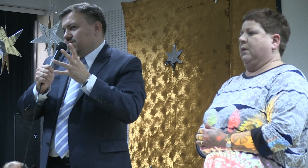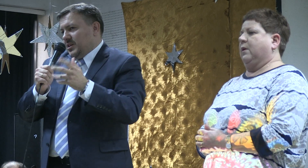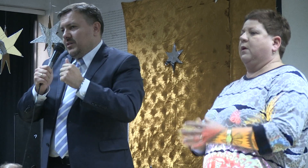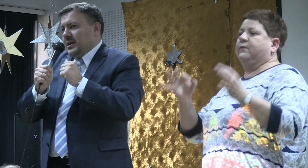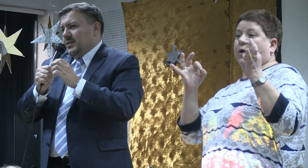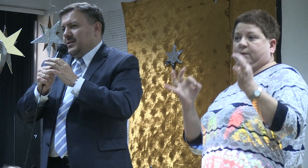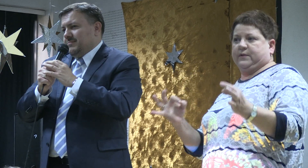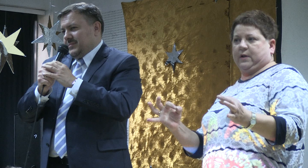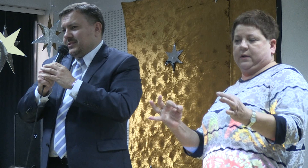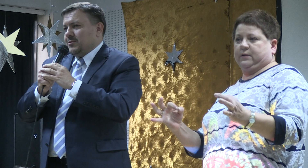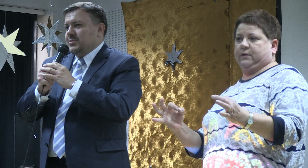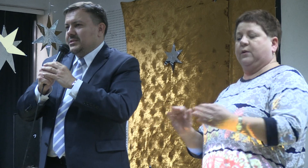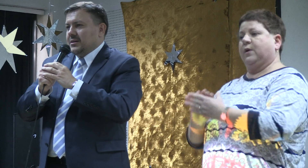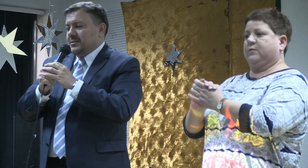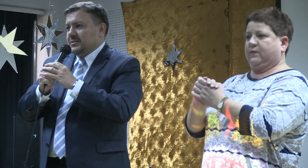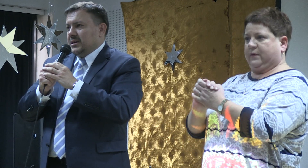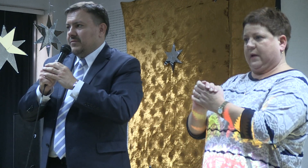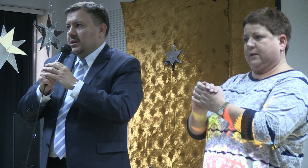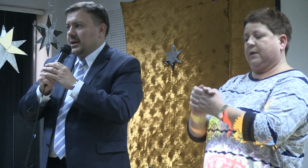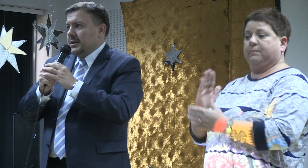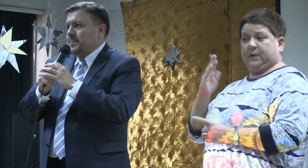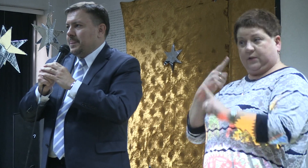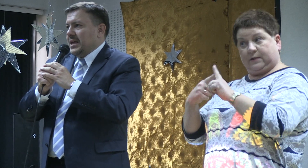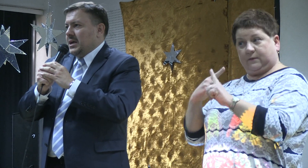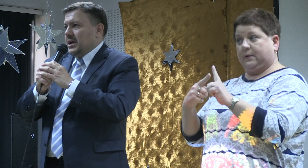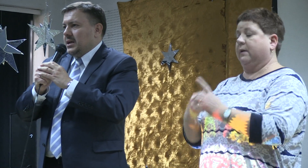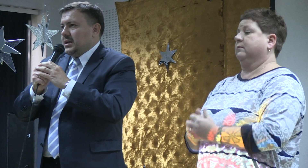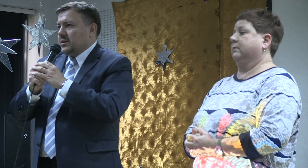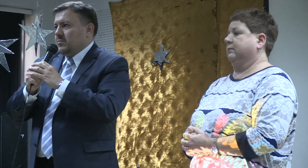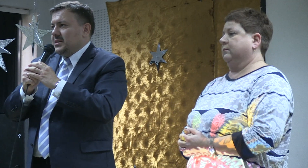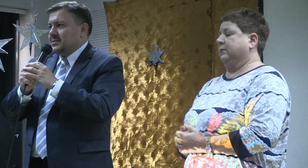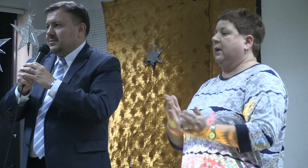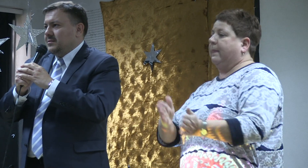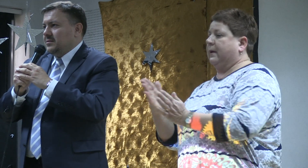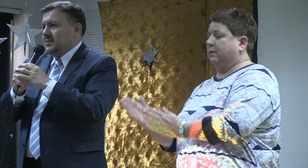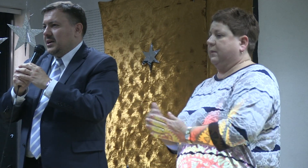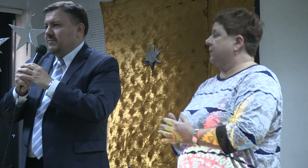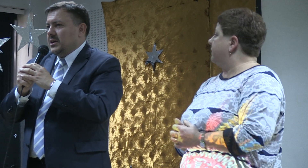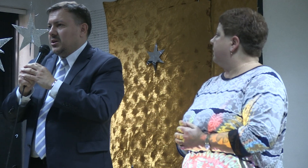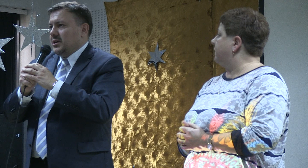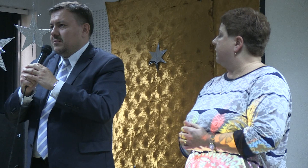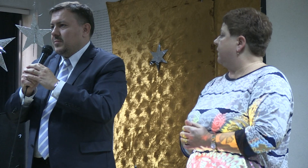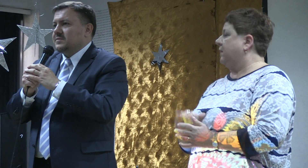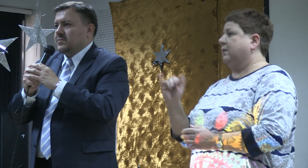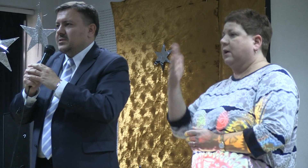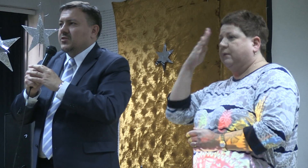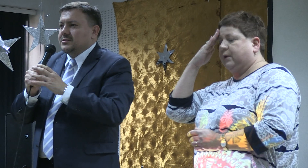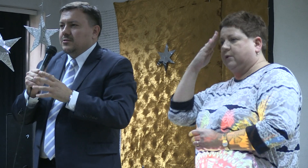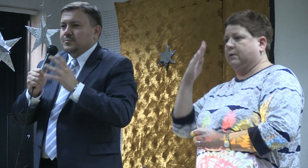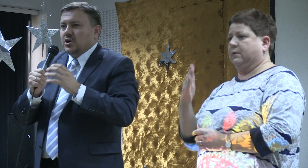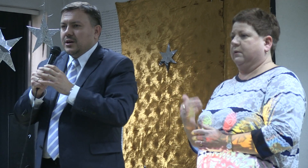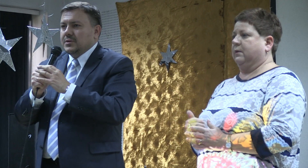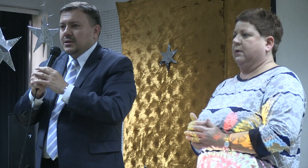Oficjalne przywitanie nastąpi za chwilkę. Natomiast, jak wiecie Państwo,